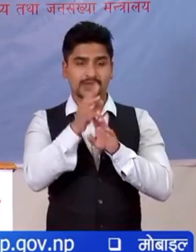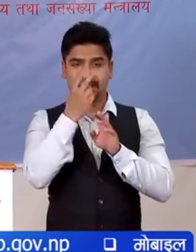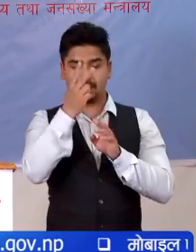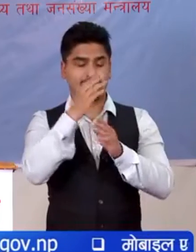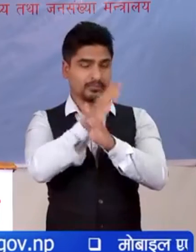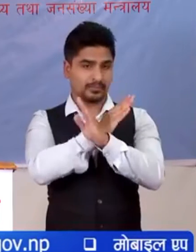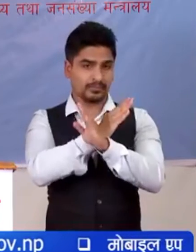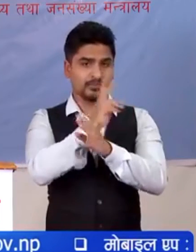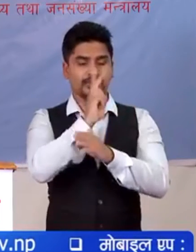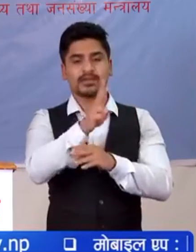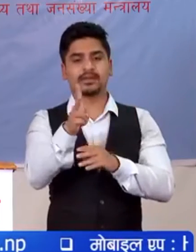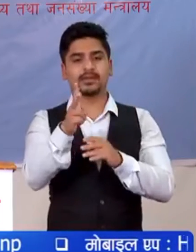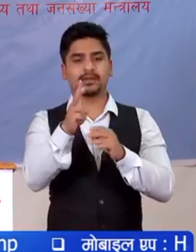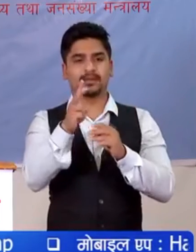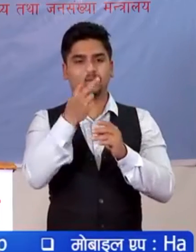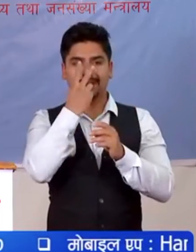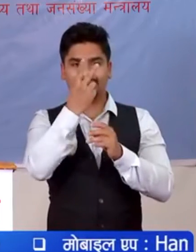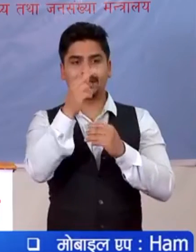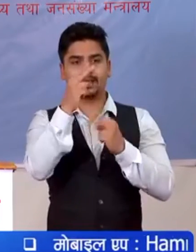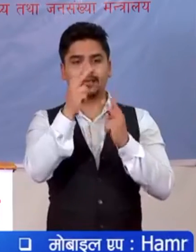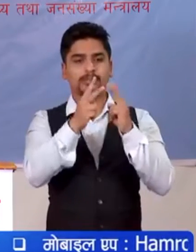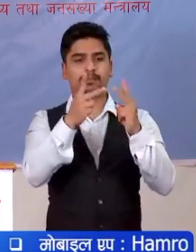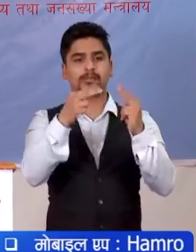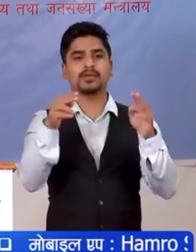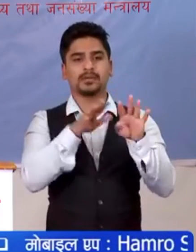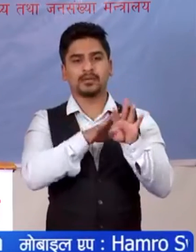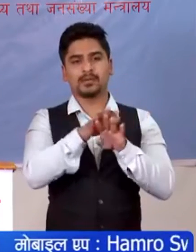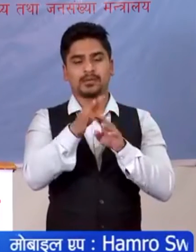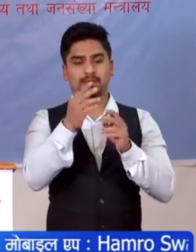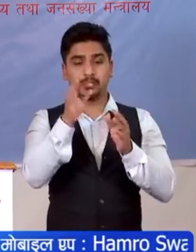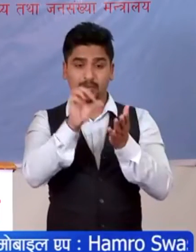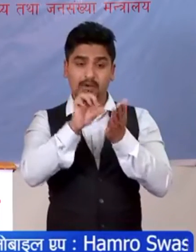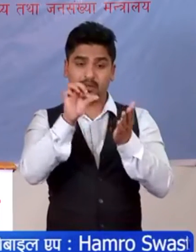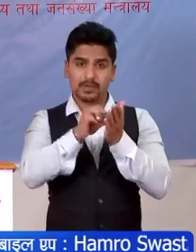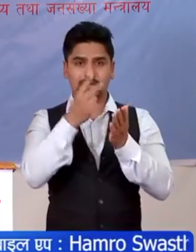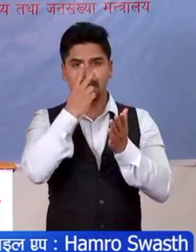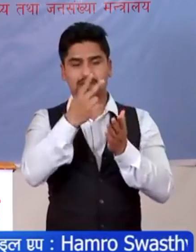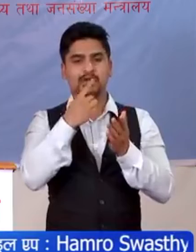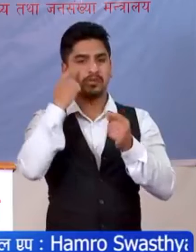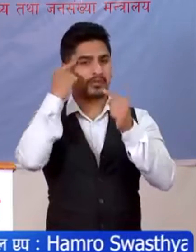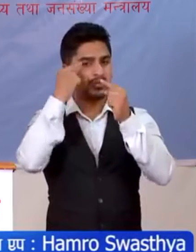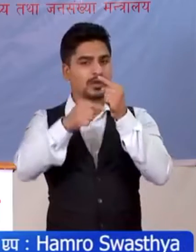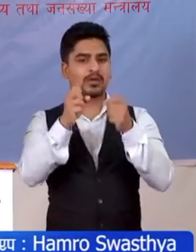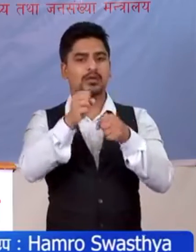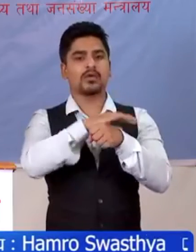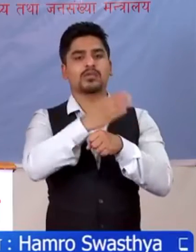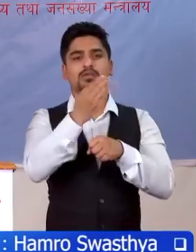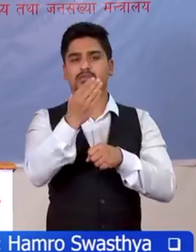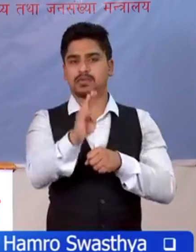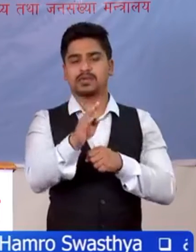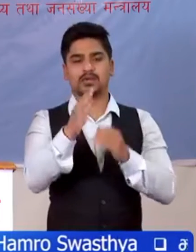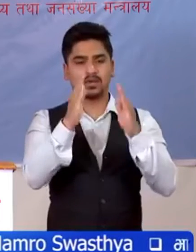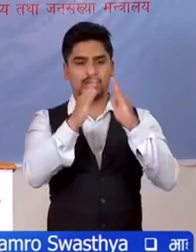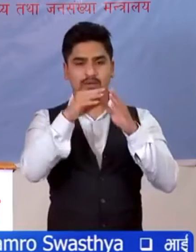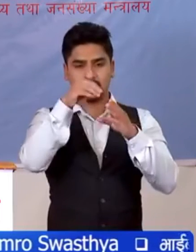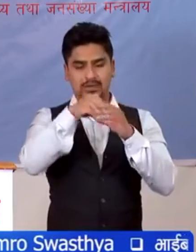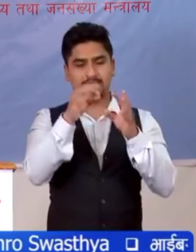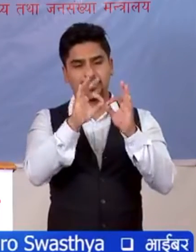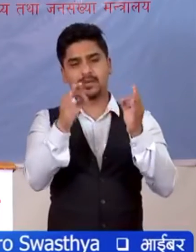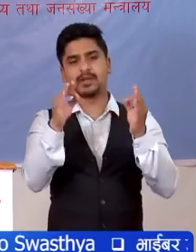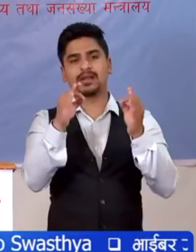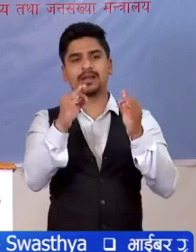हेर्न नदिने त्यस्ता दृश्य चित्रहरू बारम्बार हेरेमा उहाँहरूमा नकारात्मक असर पर्न सक्छ। घरायसी